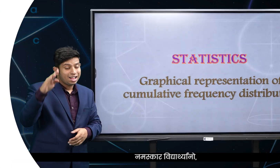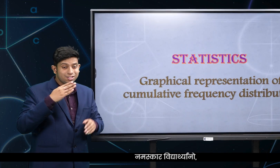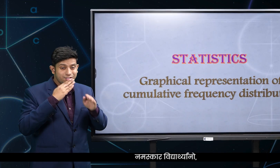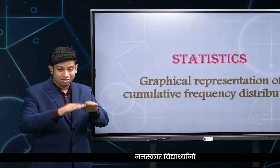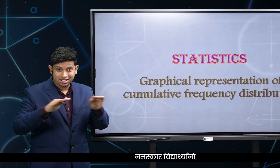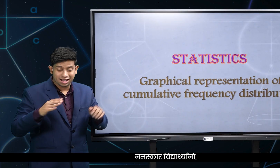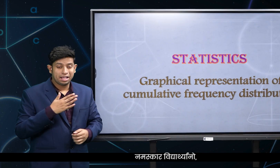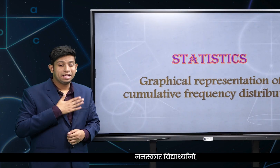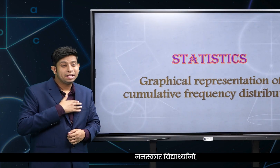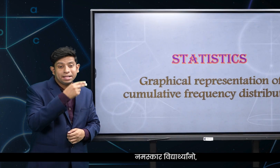नमस्कार विद्यार्थ्यांनो.